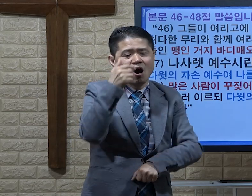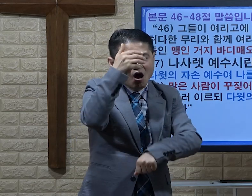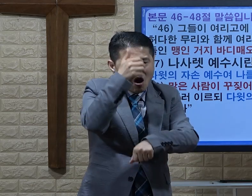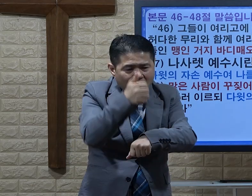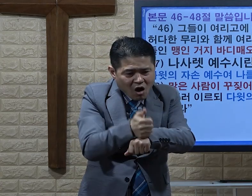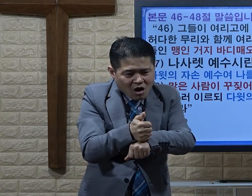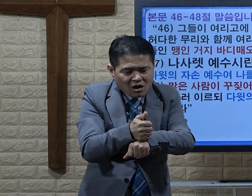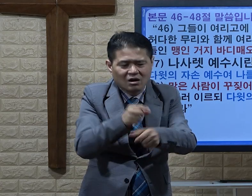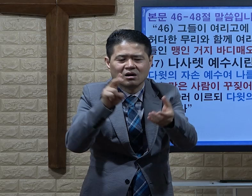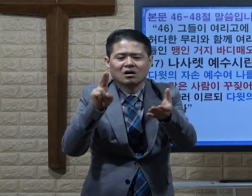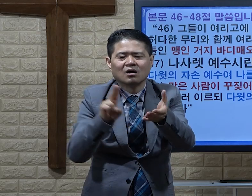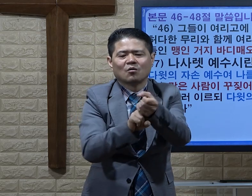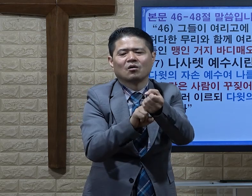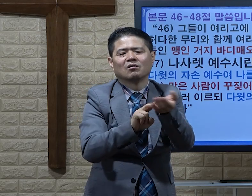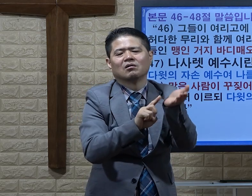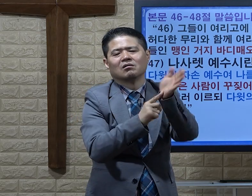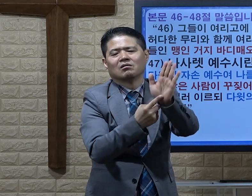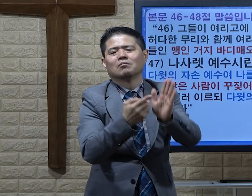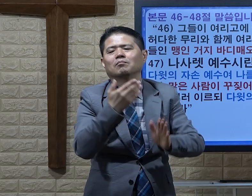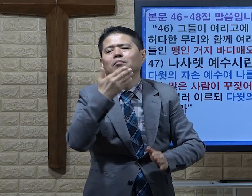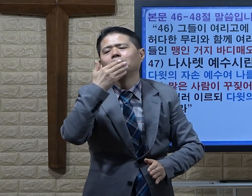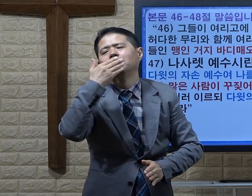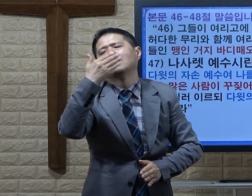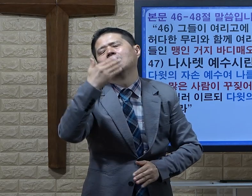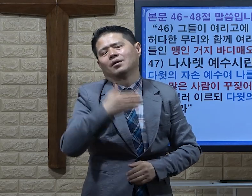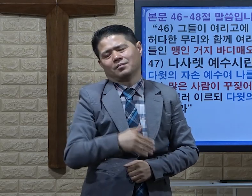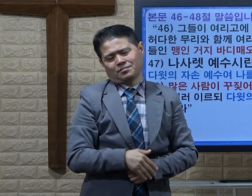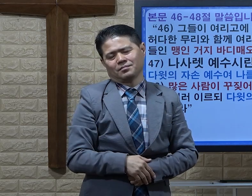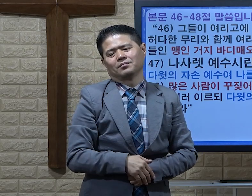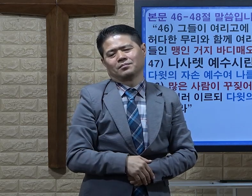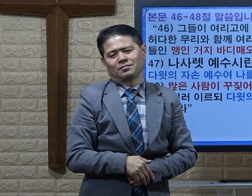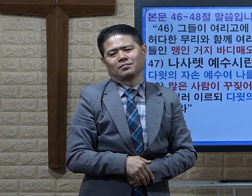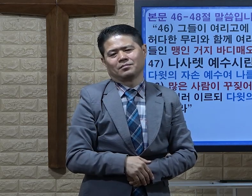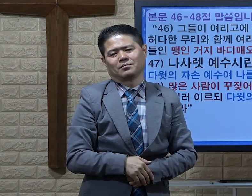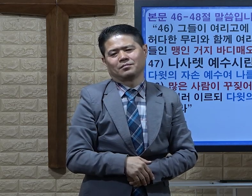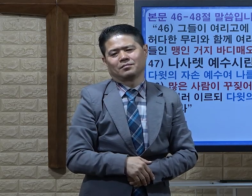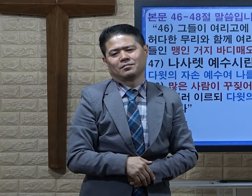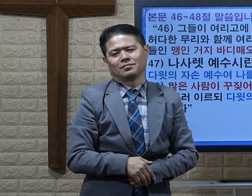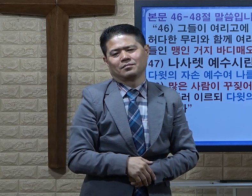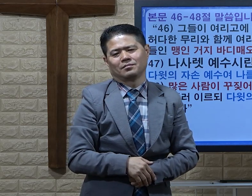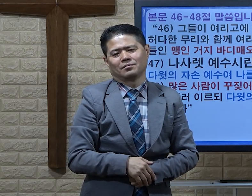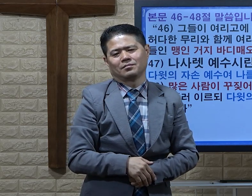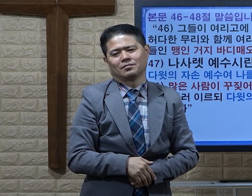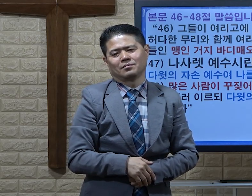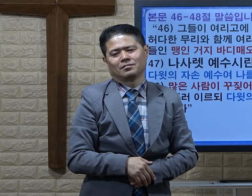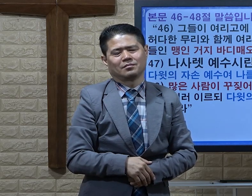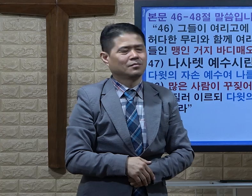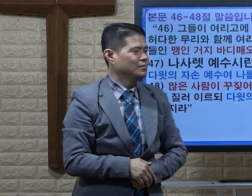결과 기적이 일어났습니다.